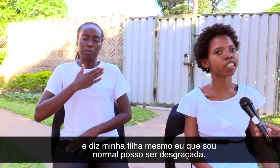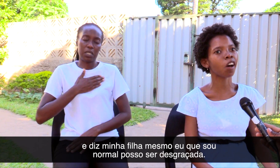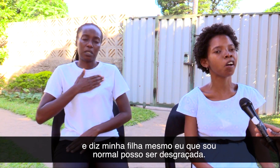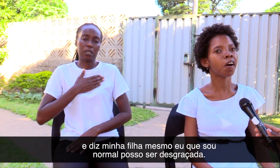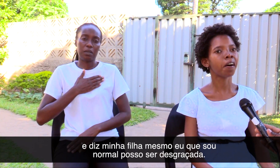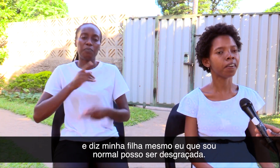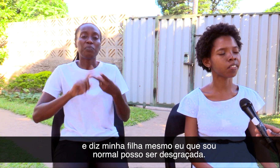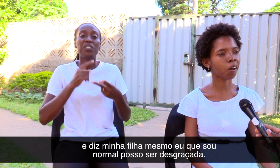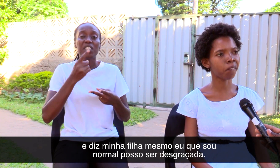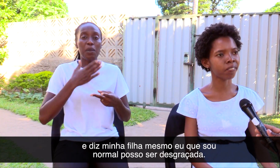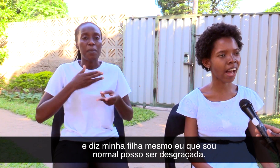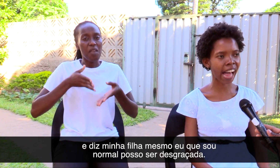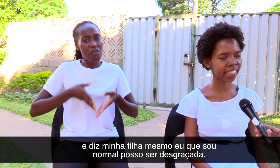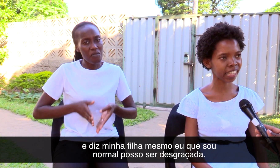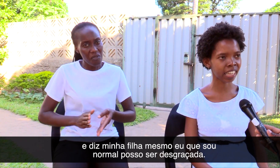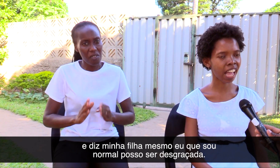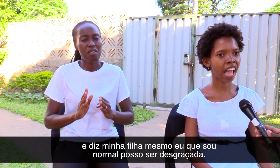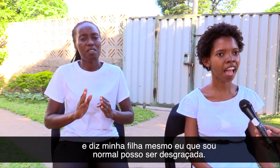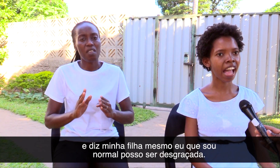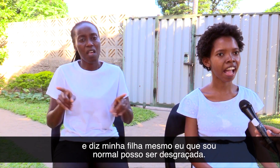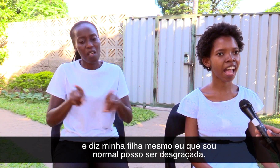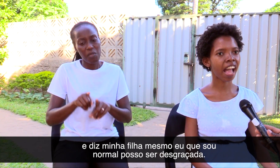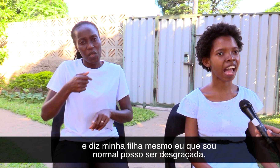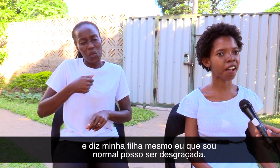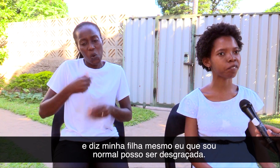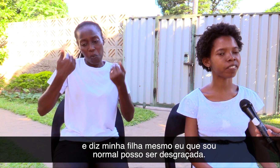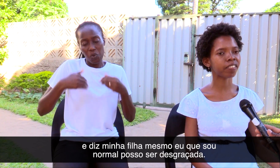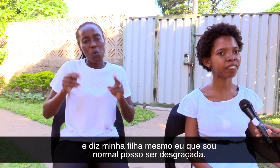eu que sou normal.